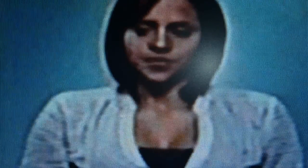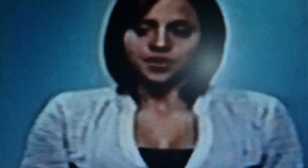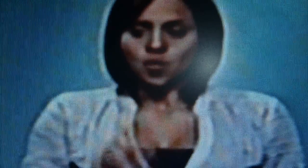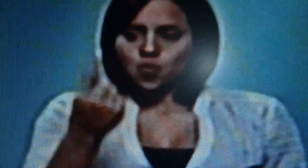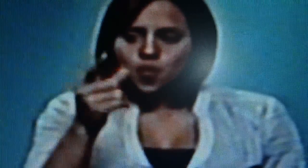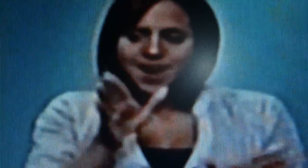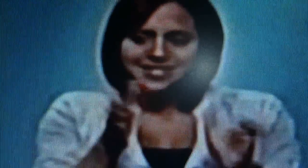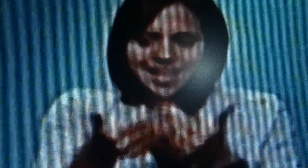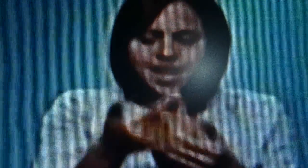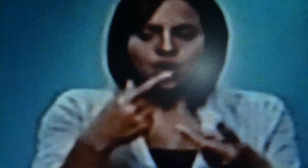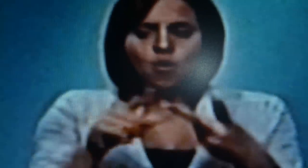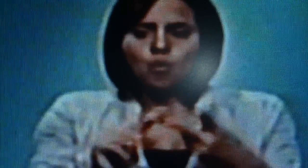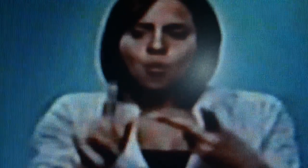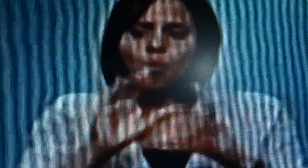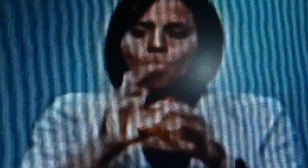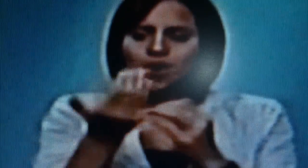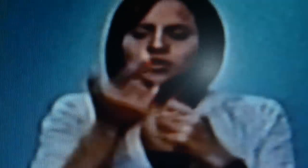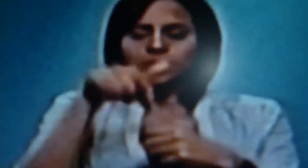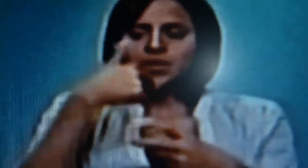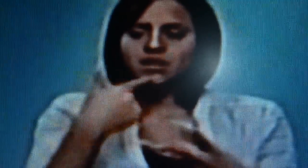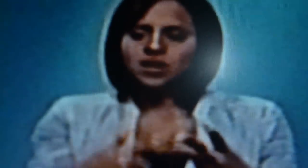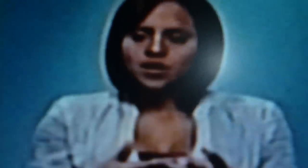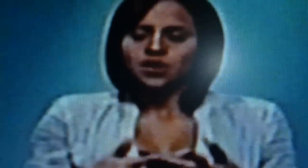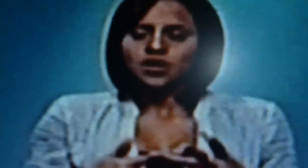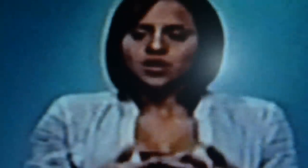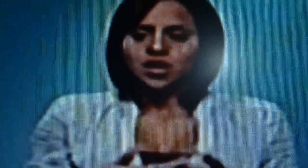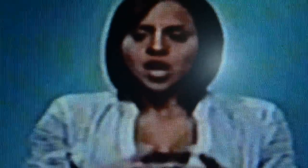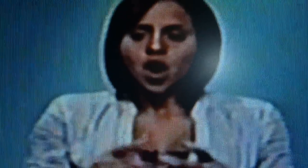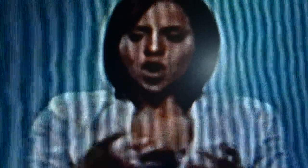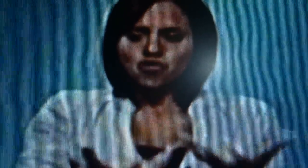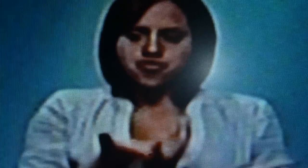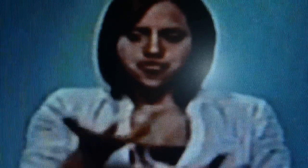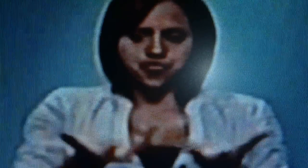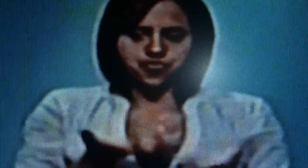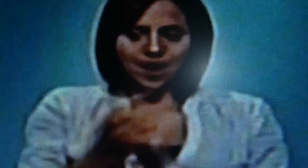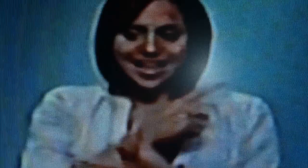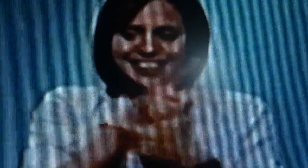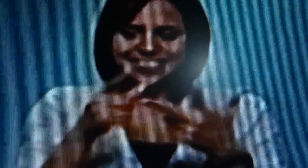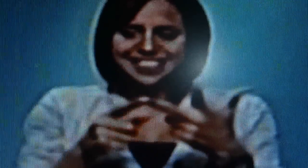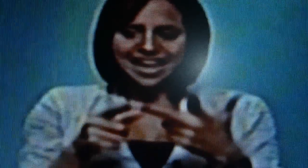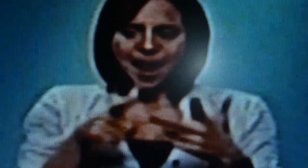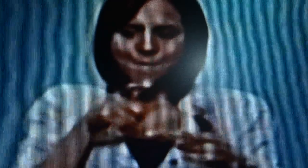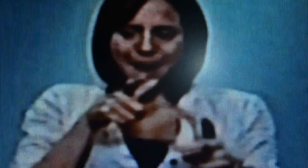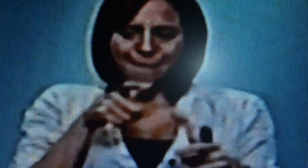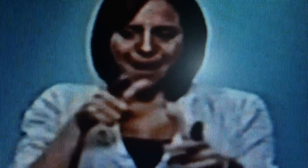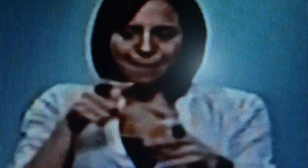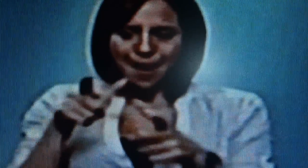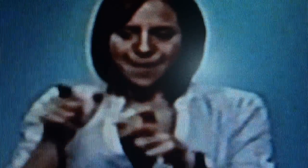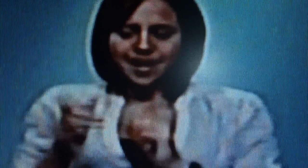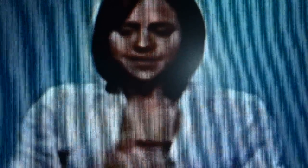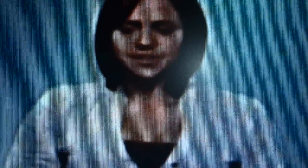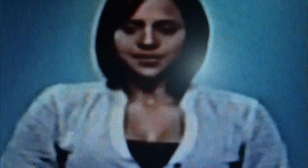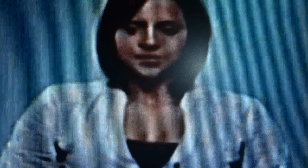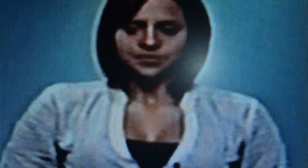sala, uno en el cuarto y otro en la cocina. Tres impactos de bala y el tercero es